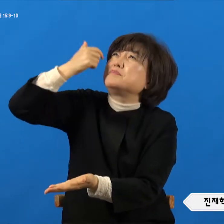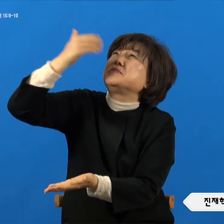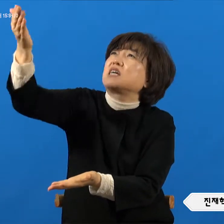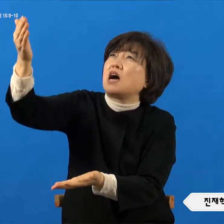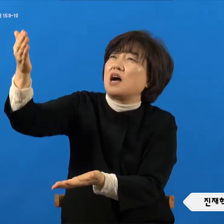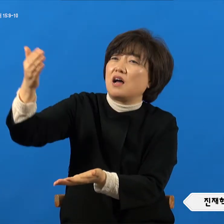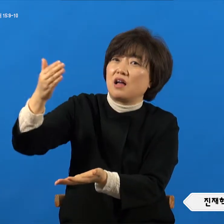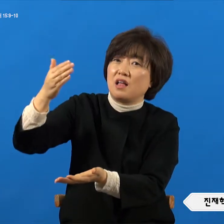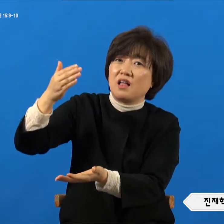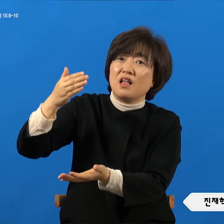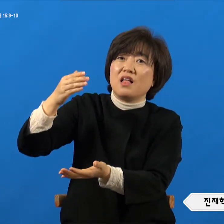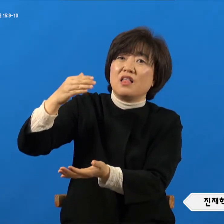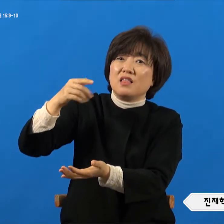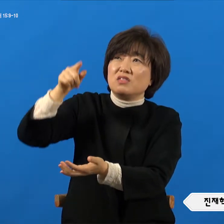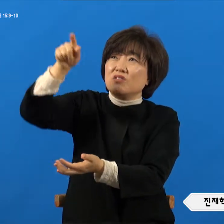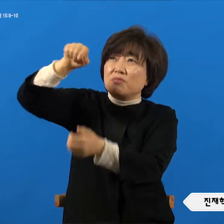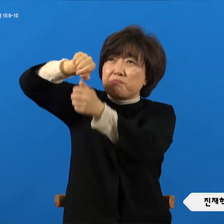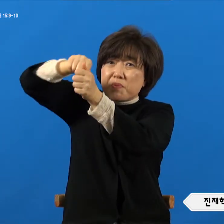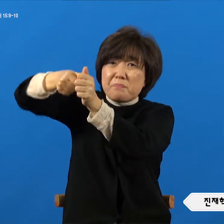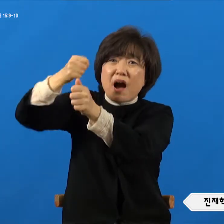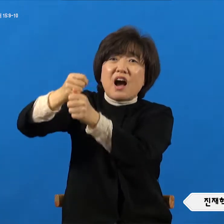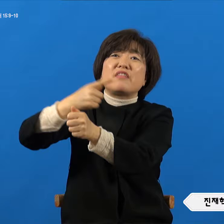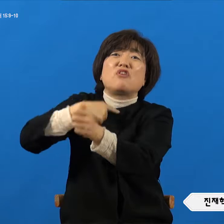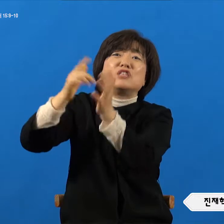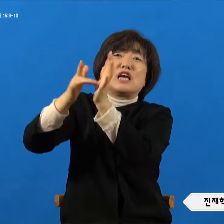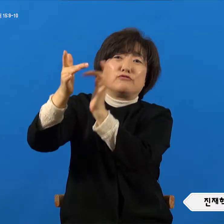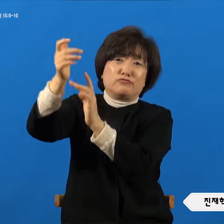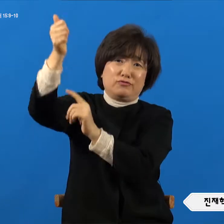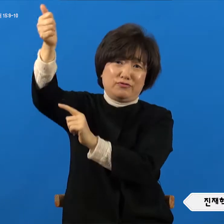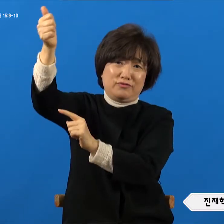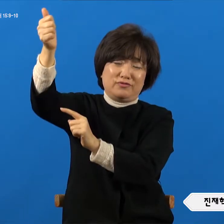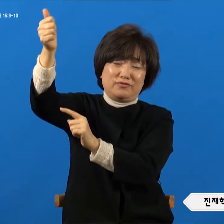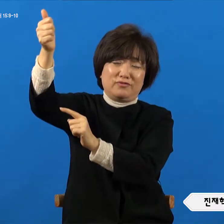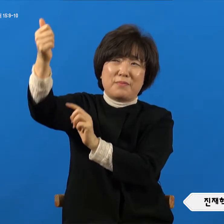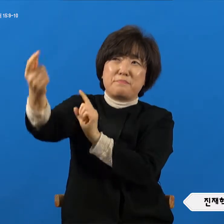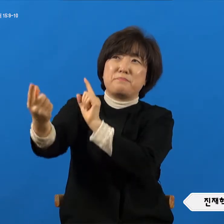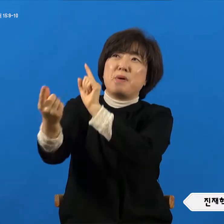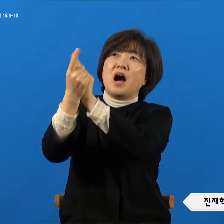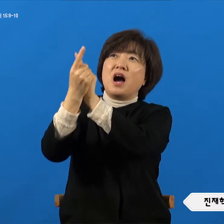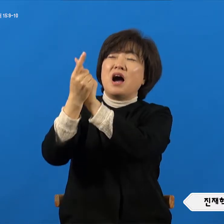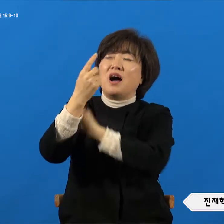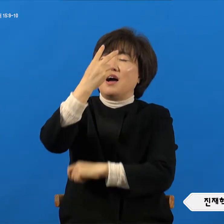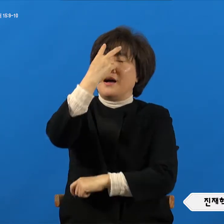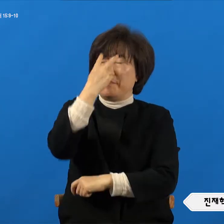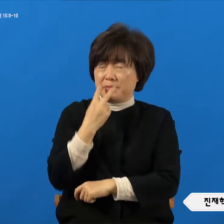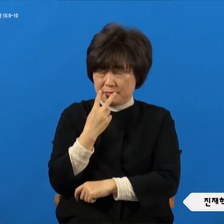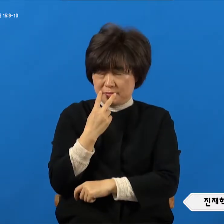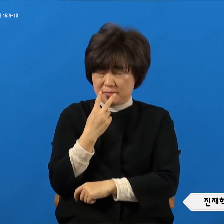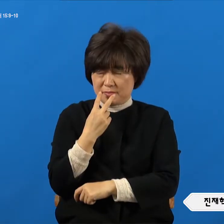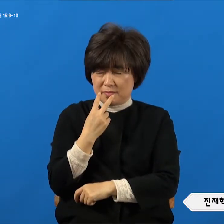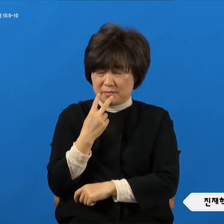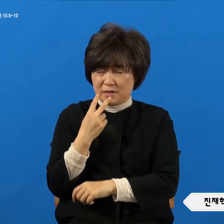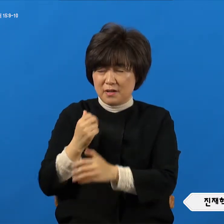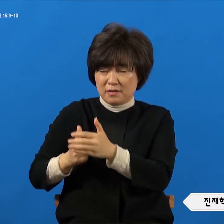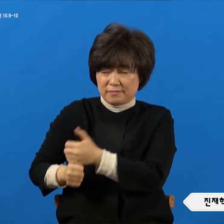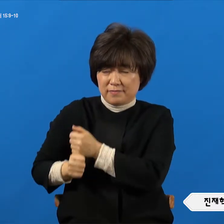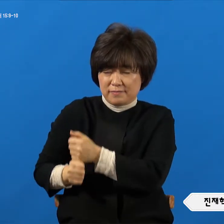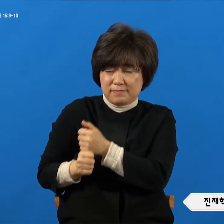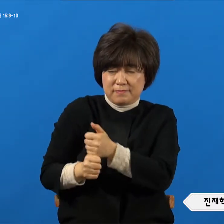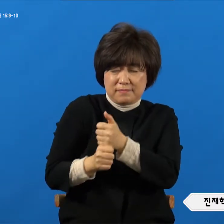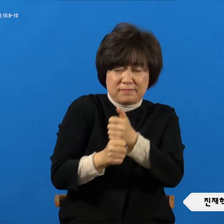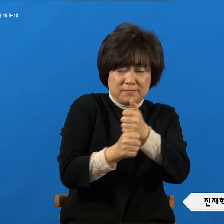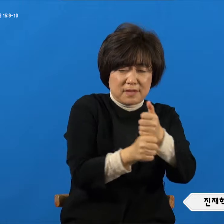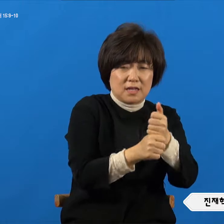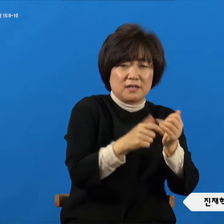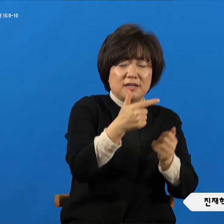엎드려서 깨어집니다. 눈에 비들 같은 것이 덮여서 볼 수 없어 부축을 받아 직가로 향합니다.